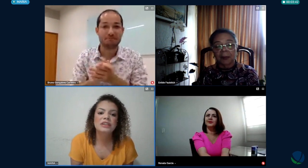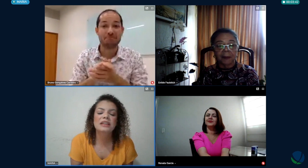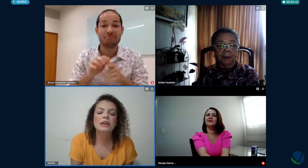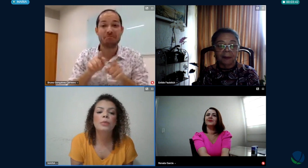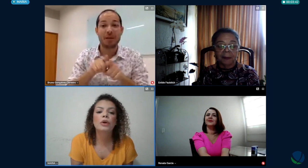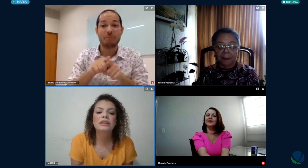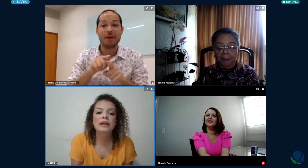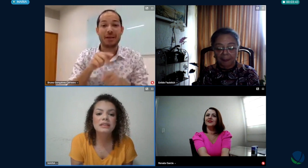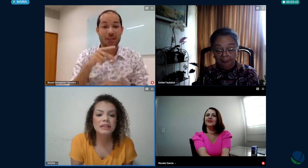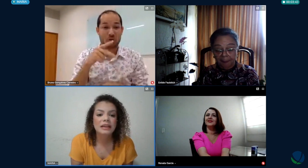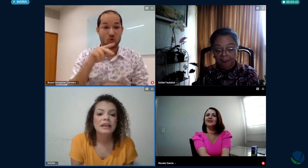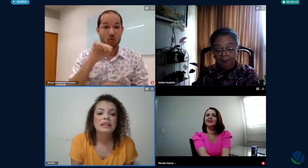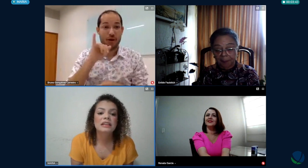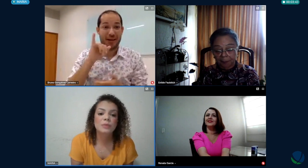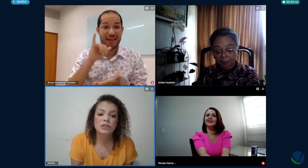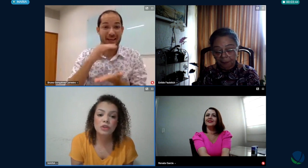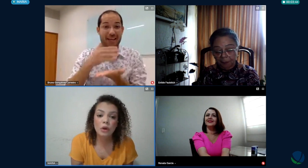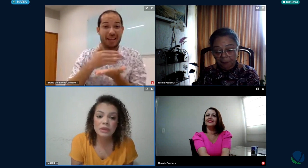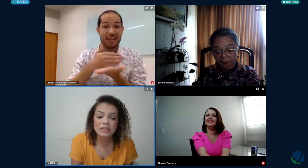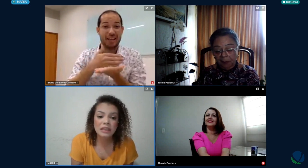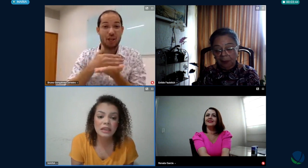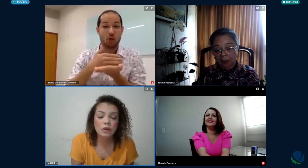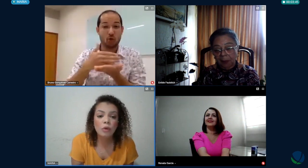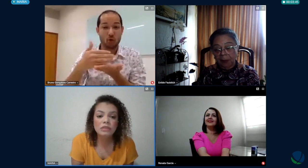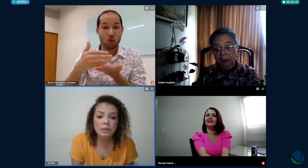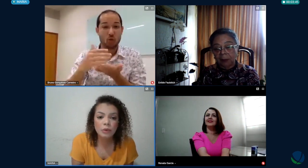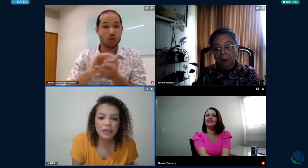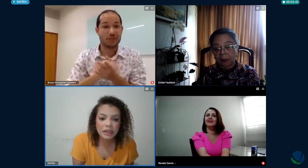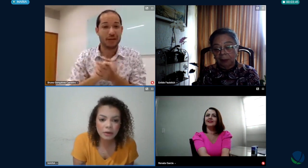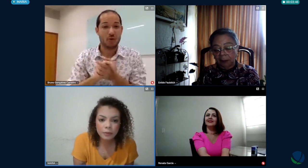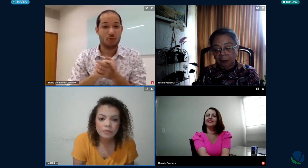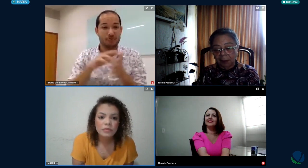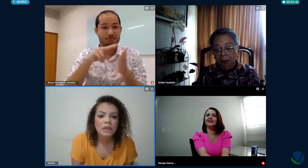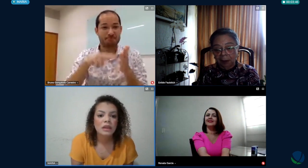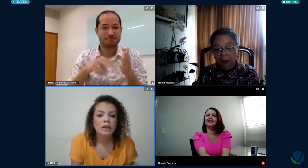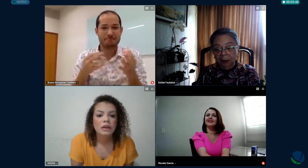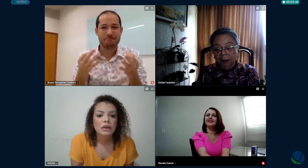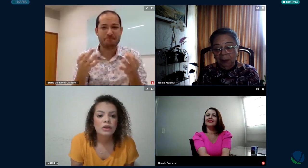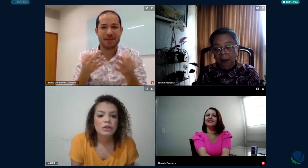você diz da importância das pessoas que contribuíram.